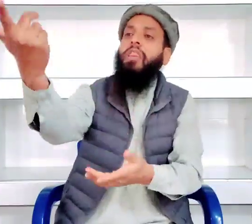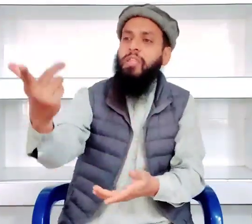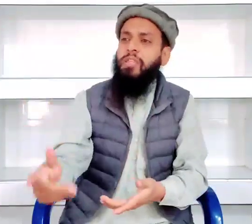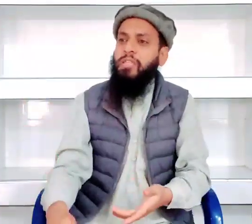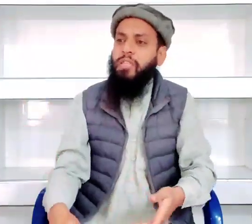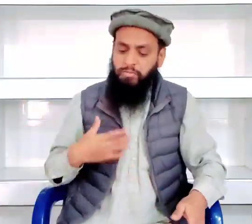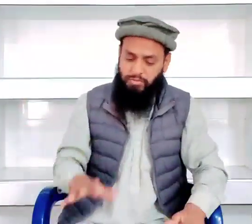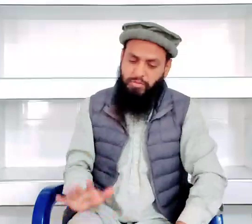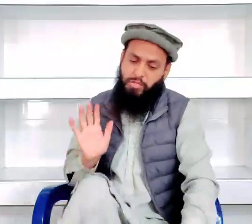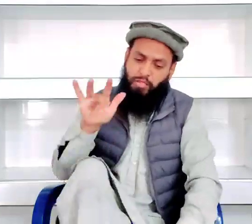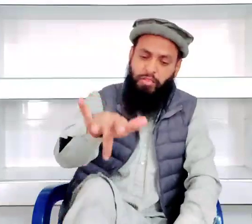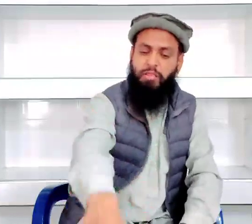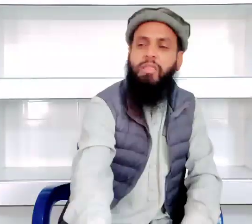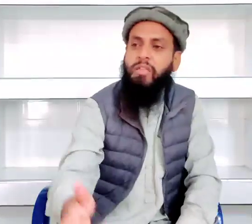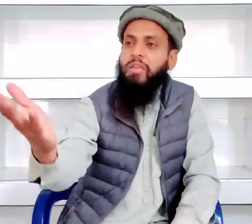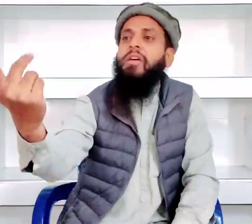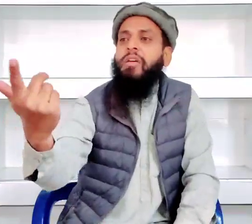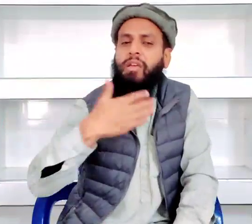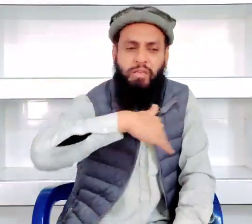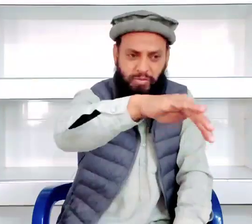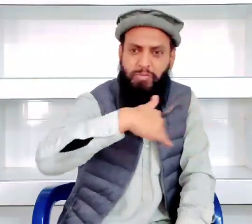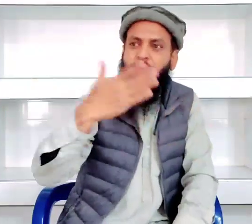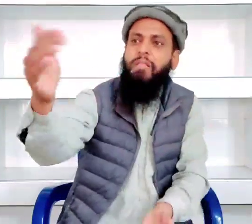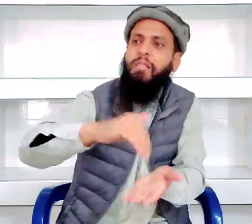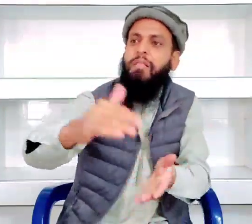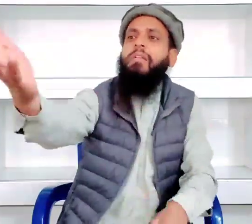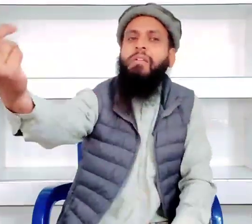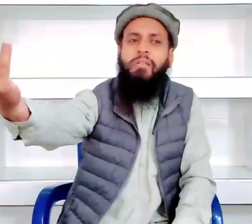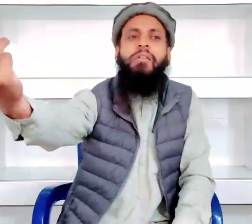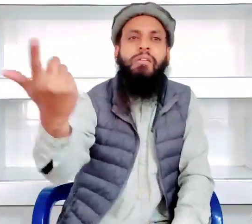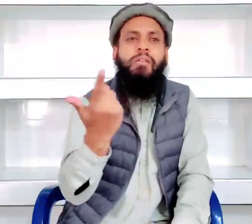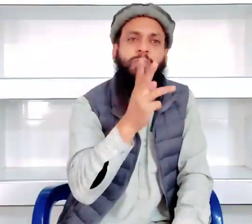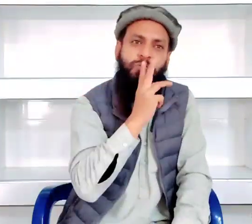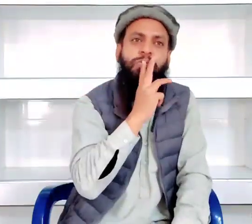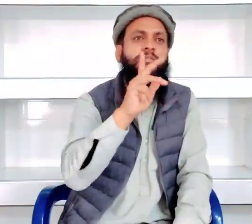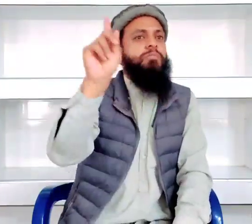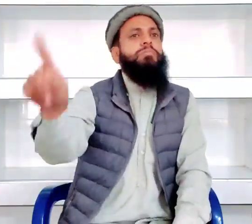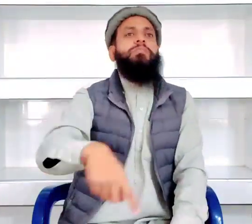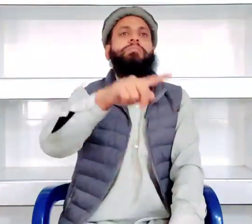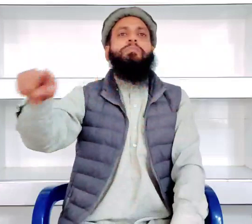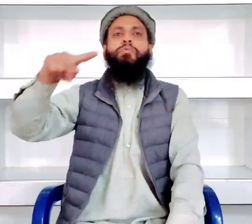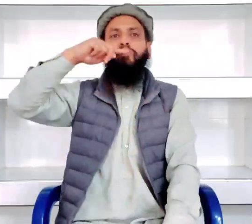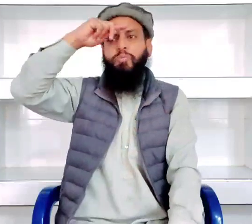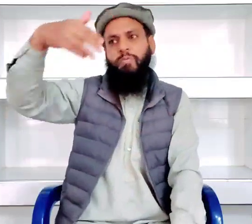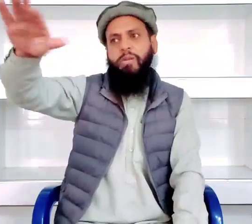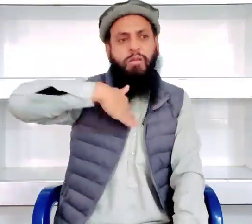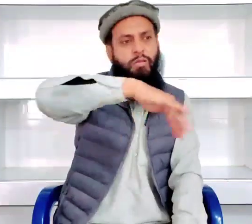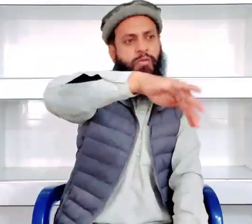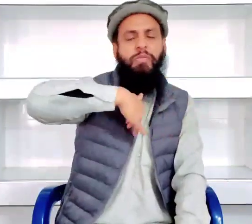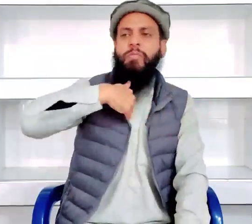یہ تو رسول اللہ صلی اللہ علیہ وسلم نے منع فرمایا اور اسی طرح ایک تاجر کا دو بندیاں کا سودا طے ہو گیا تیسرا جا کے